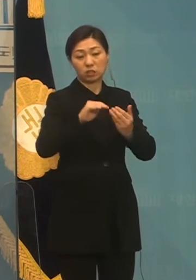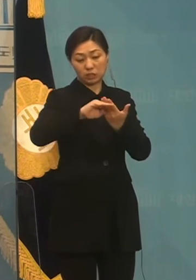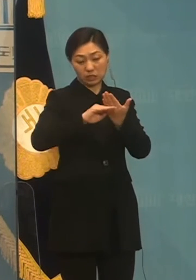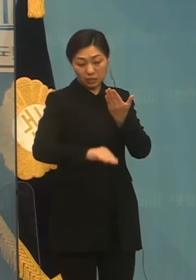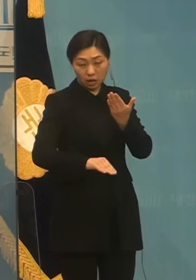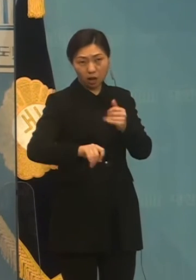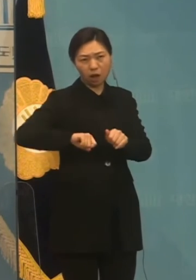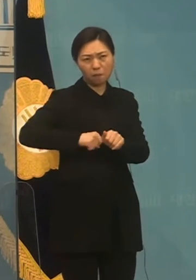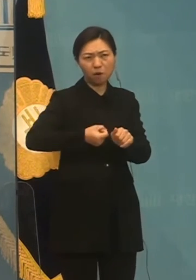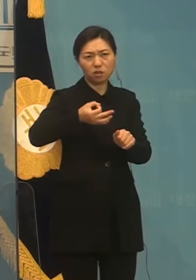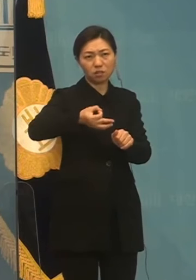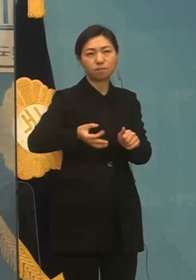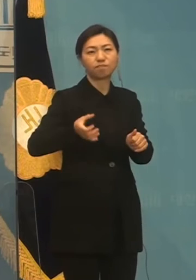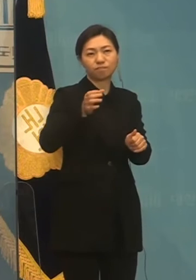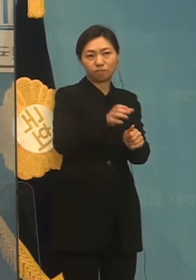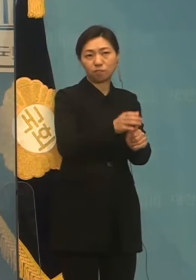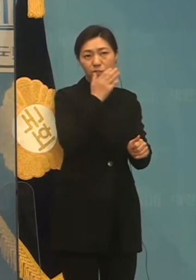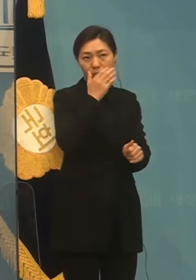것입니다.